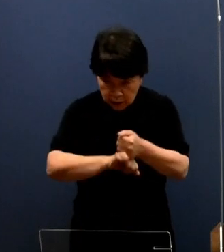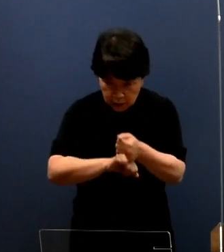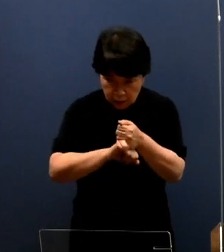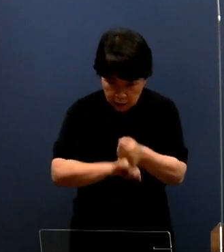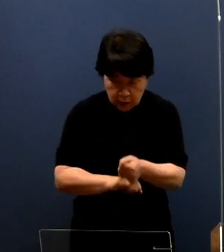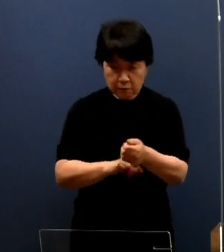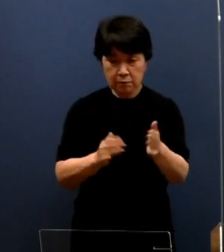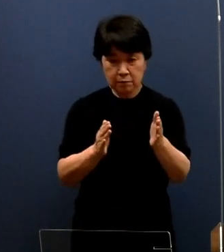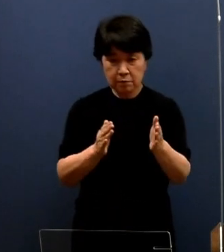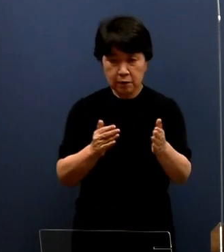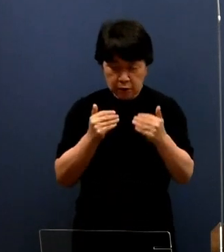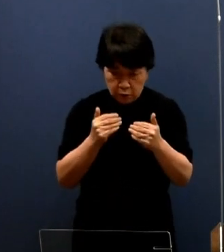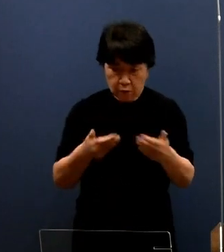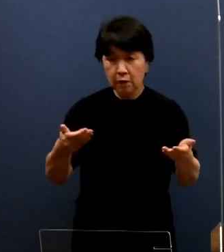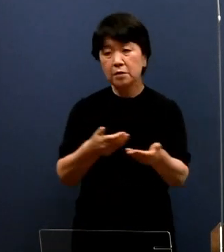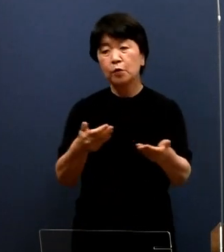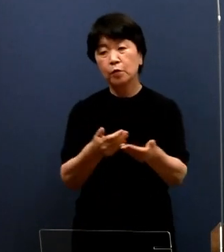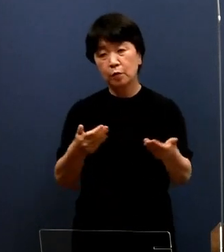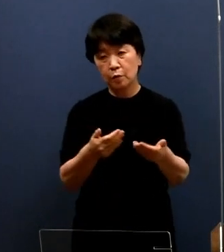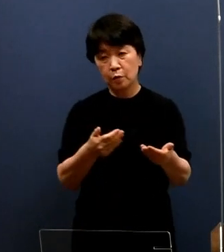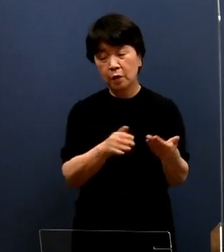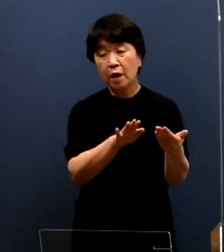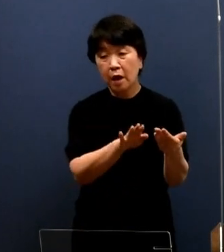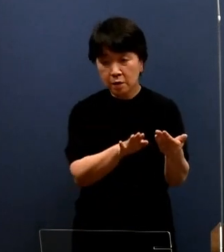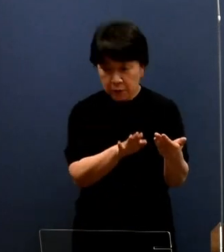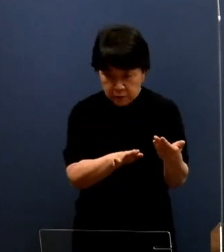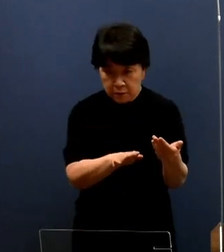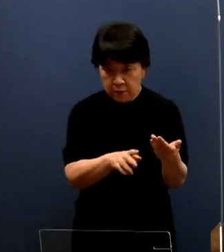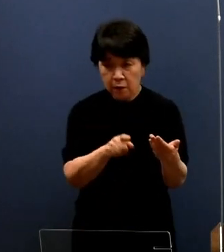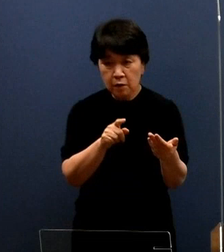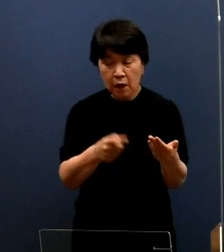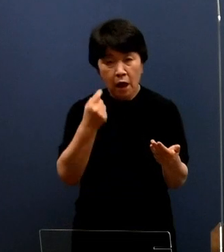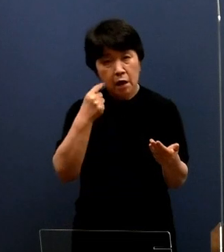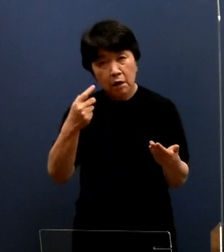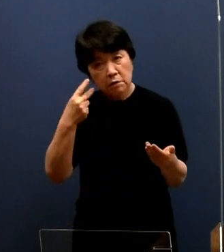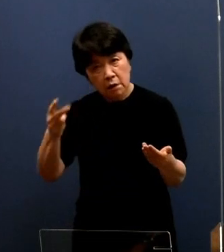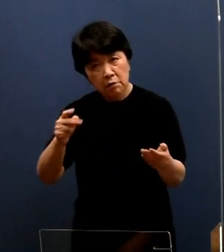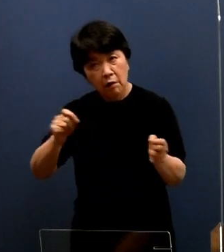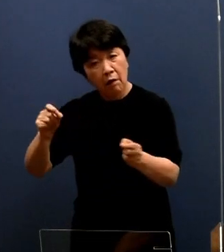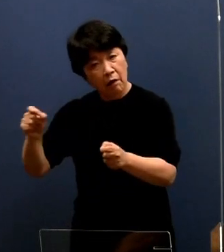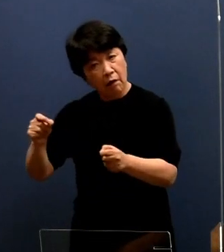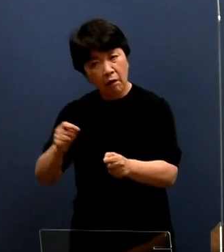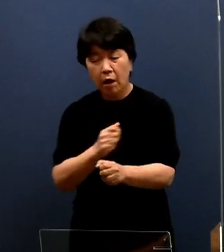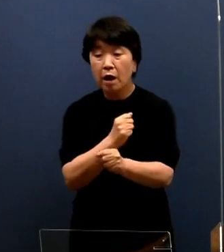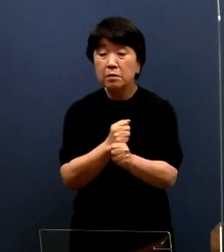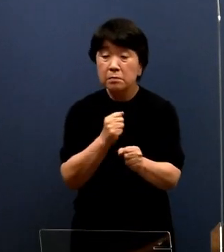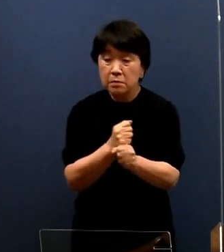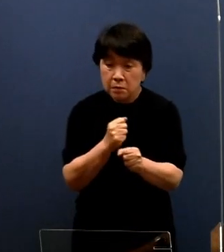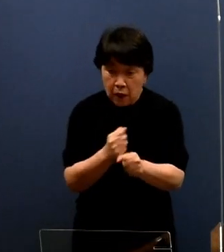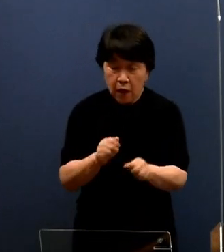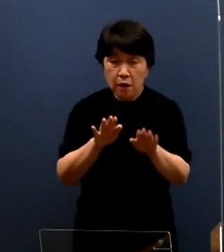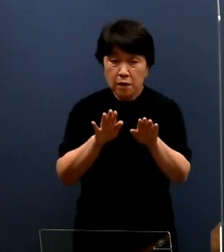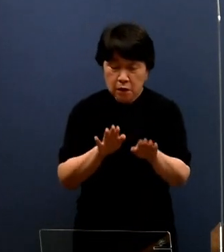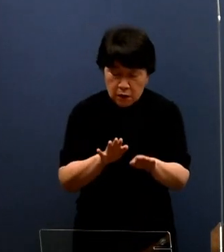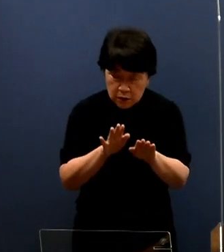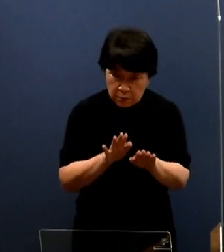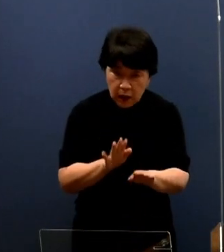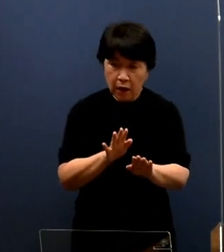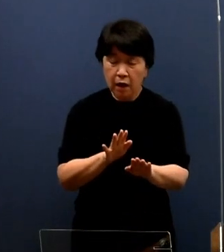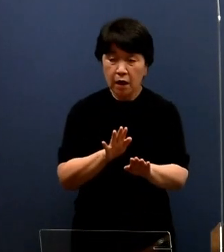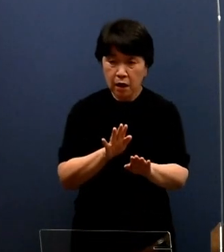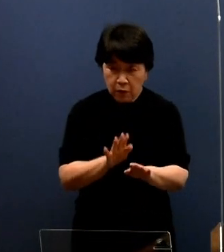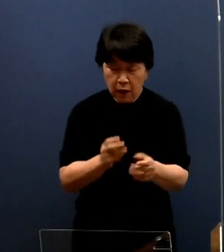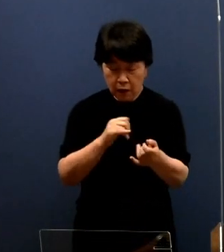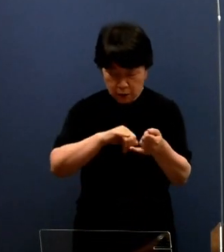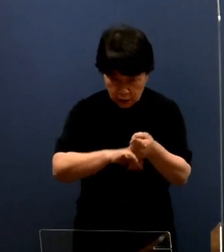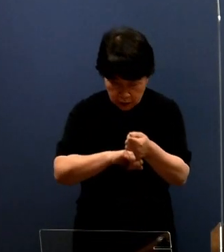3ヶ月遅れるとかっていうことを、1ヶ月遅れるとか、ものによっては、この時期にこの条件をクリアしないと、年度が遅れるという